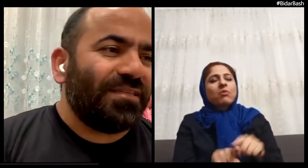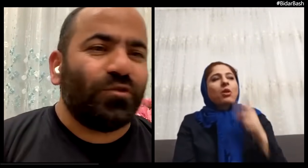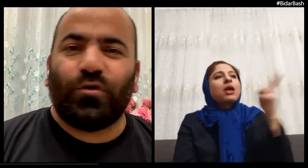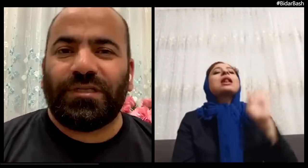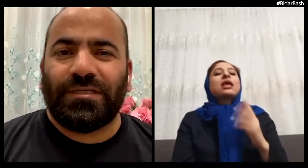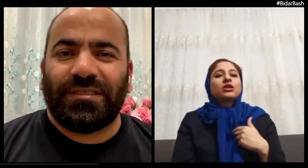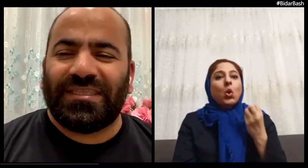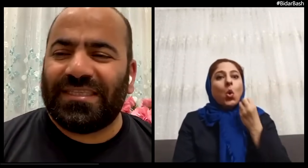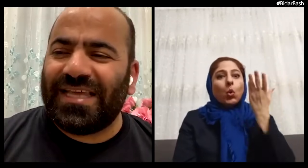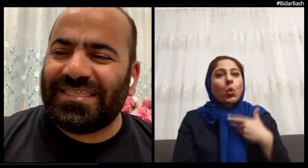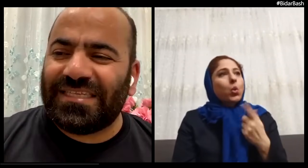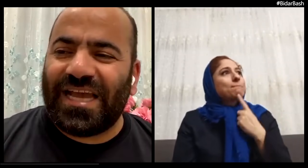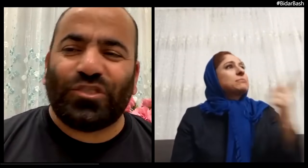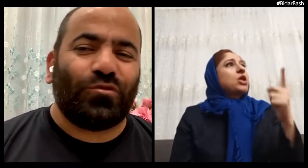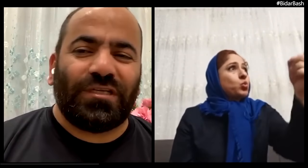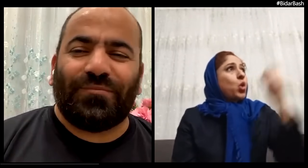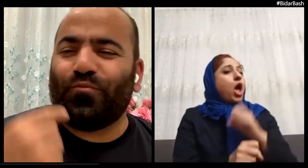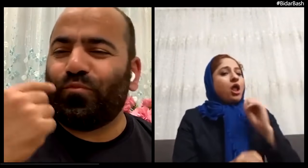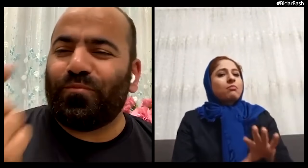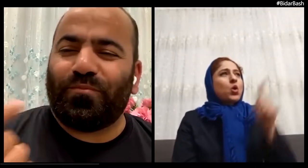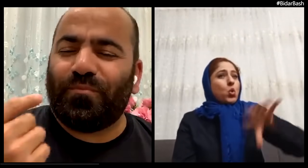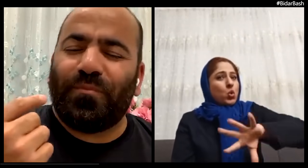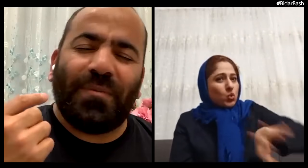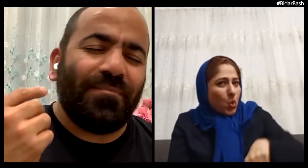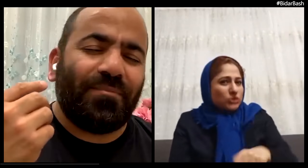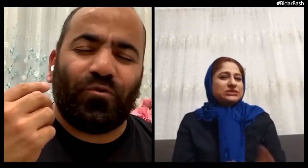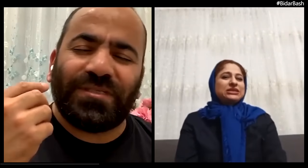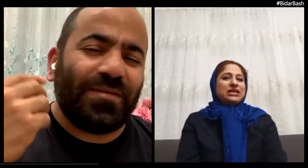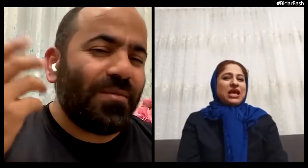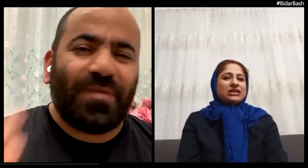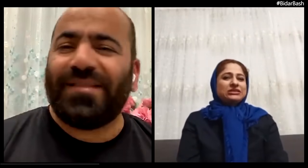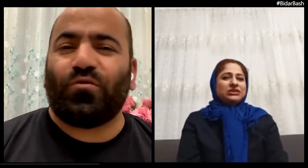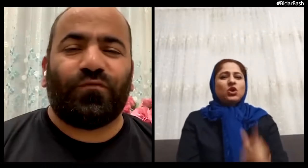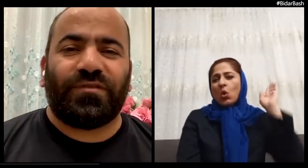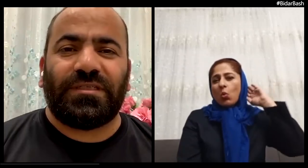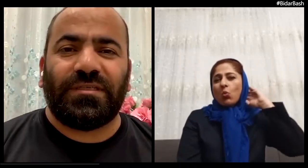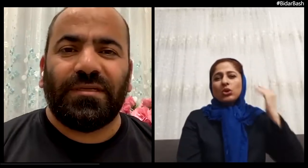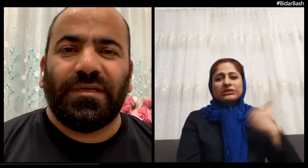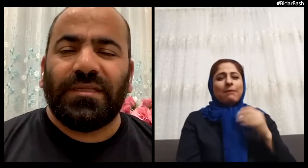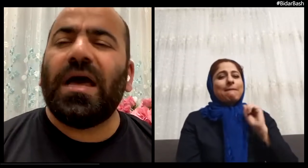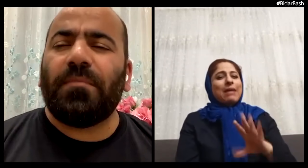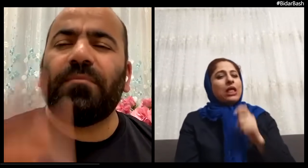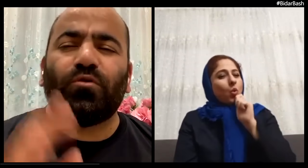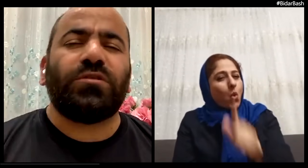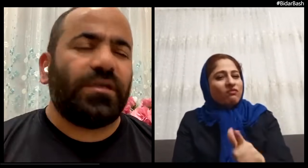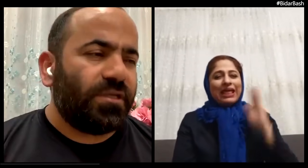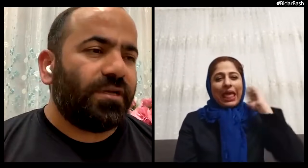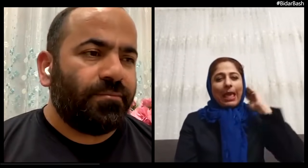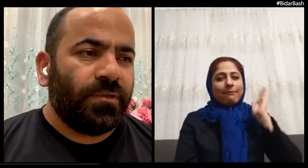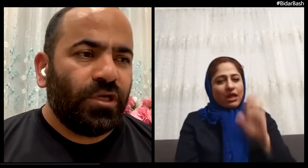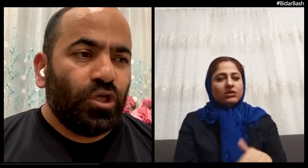داری بدی میکنی، دستت کج شده، به من پشت سر من بد گفتی، نه من به